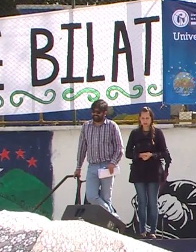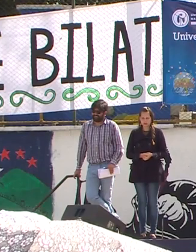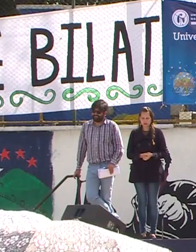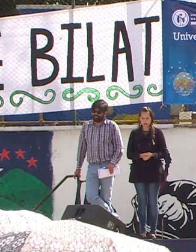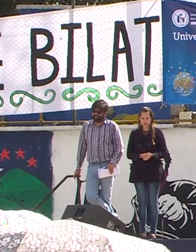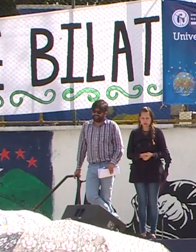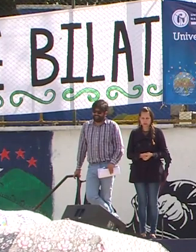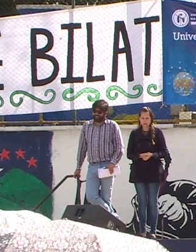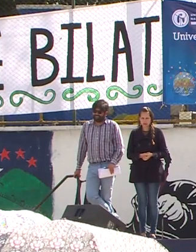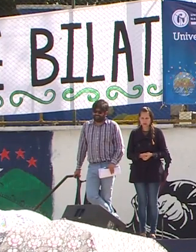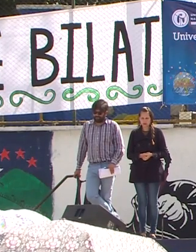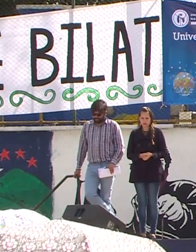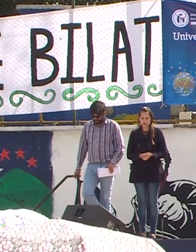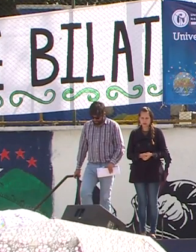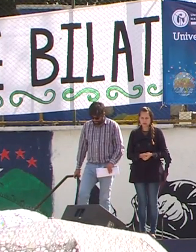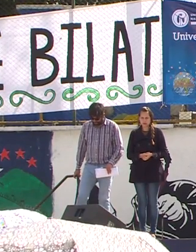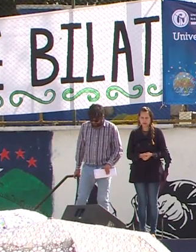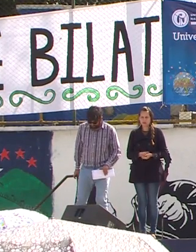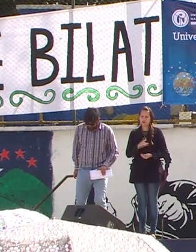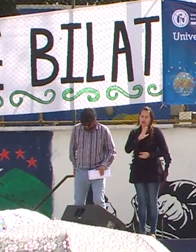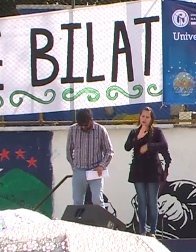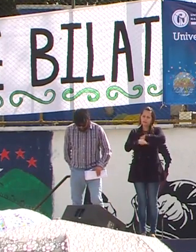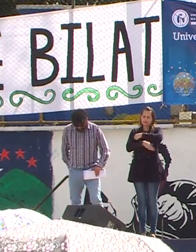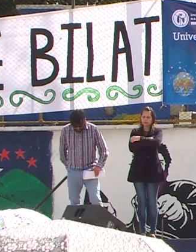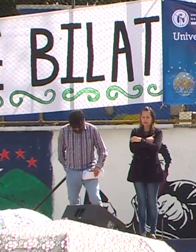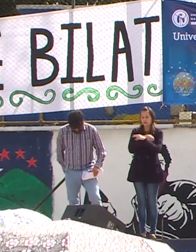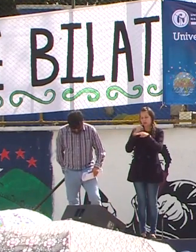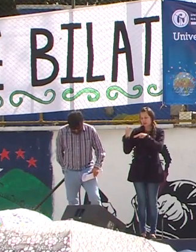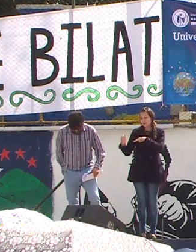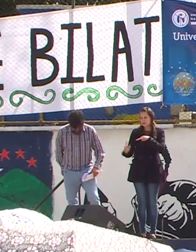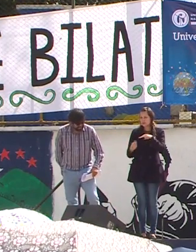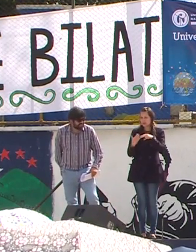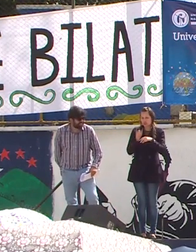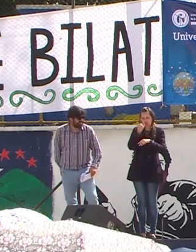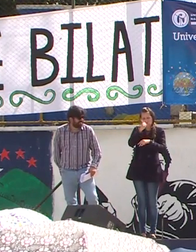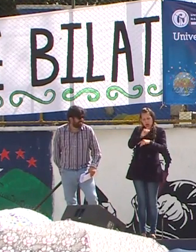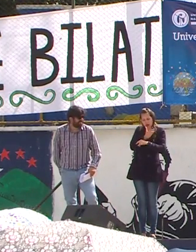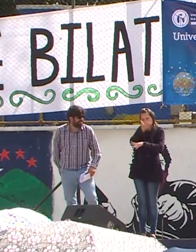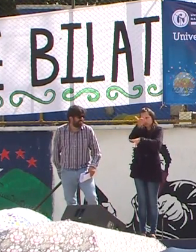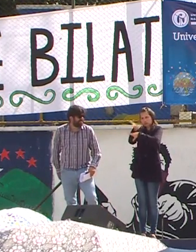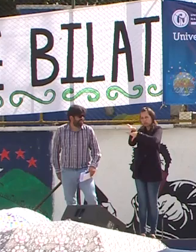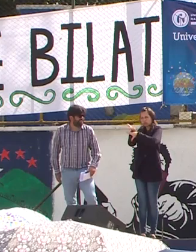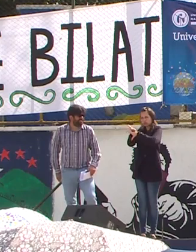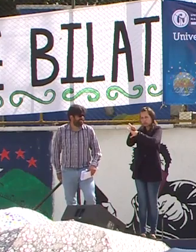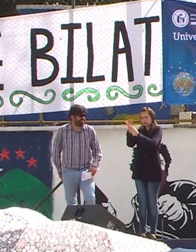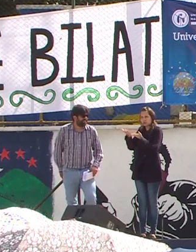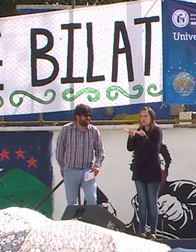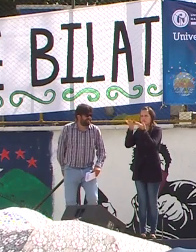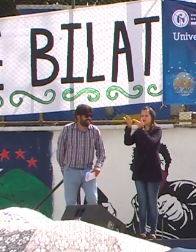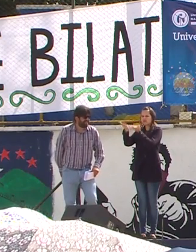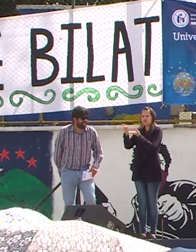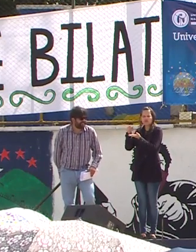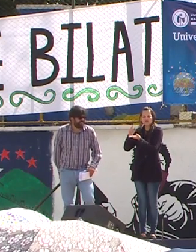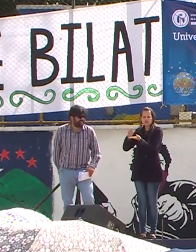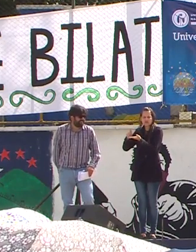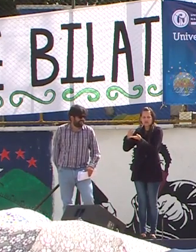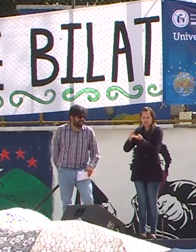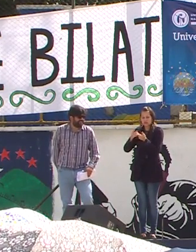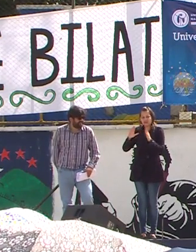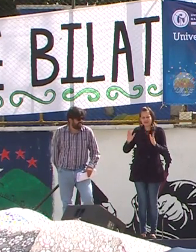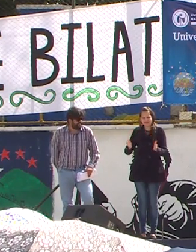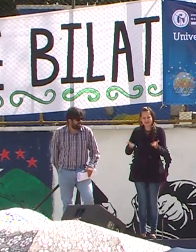Hemos entregado al Ministerio de Educación propuestas concretas para aumentar el servicio